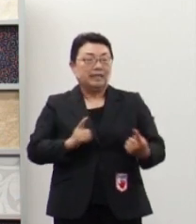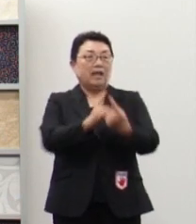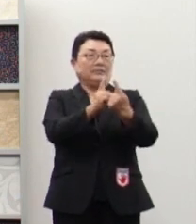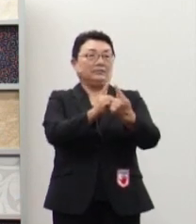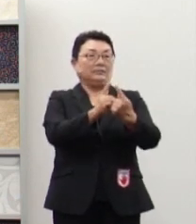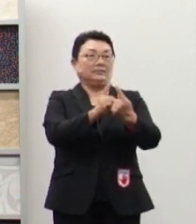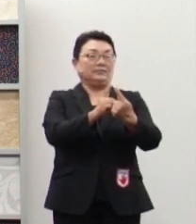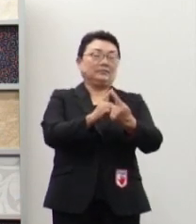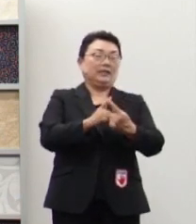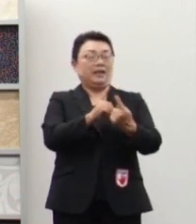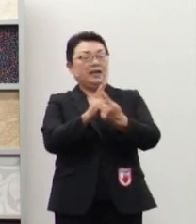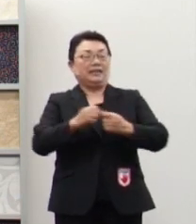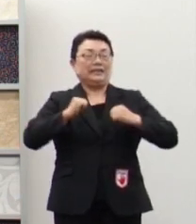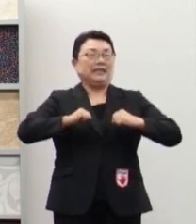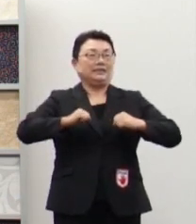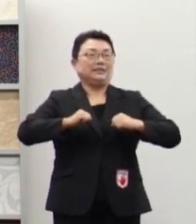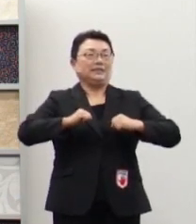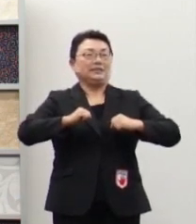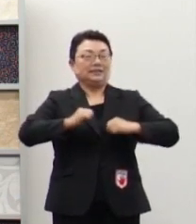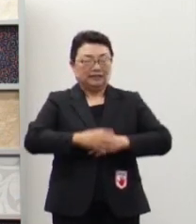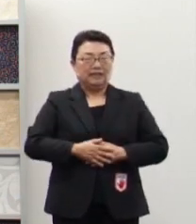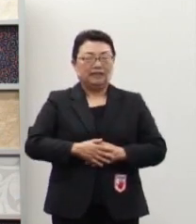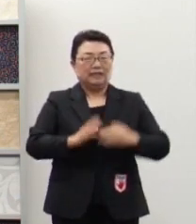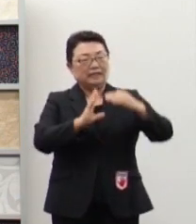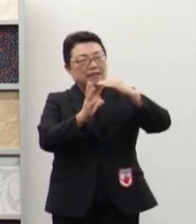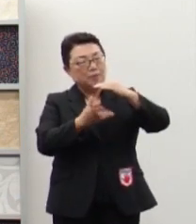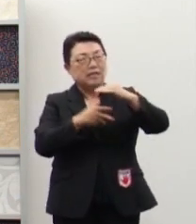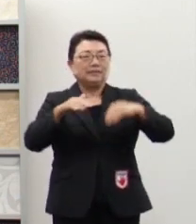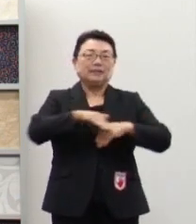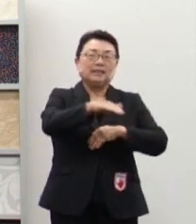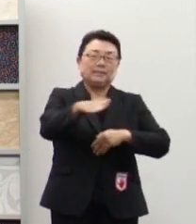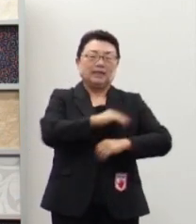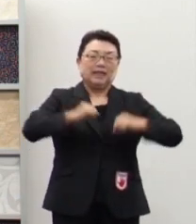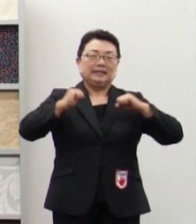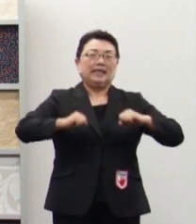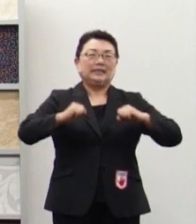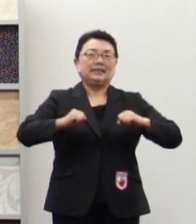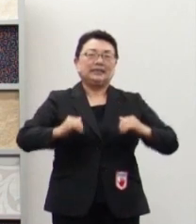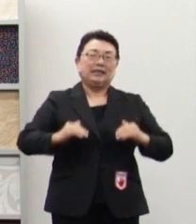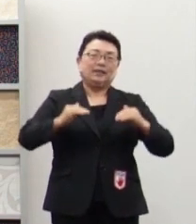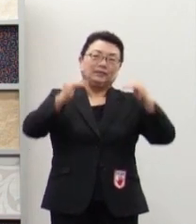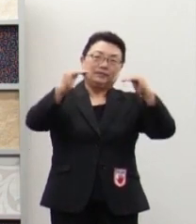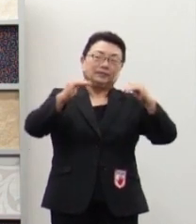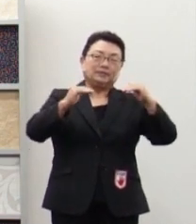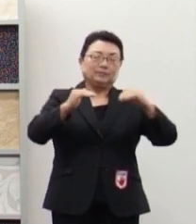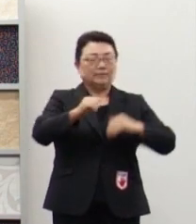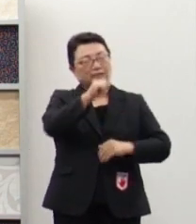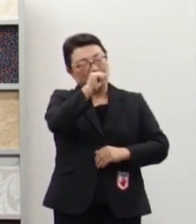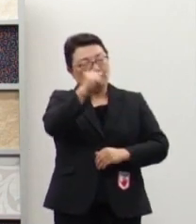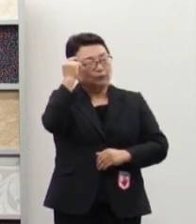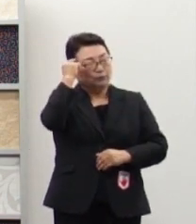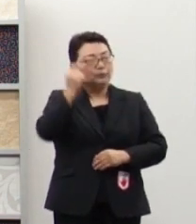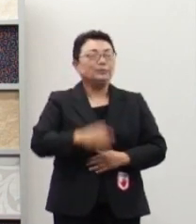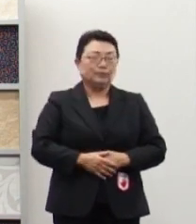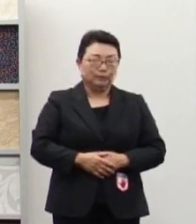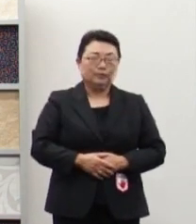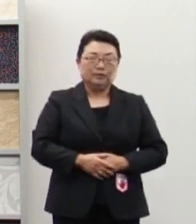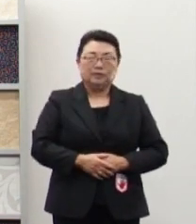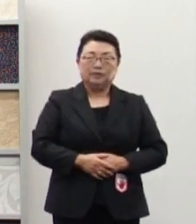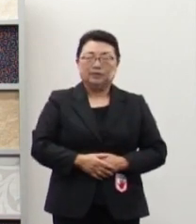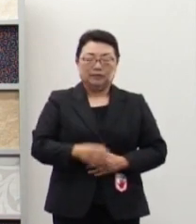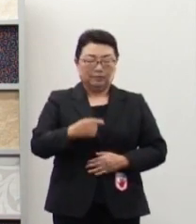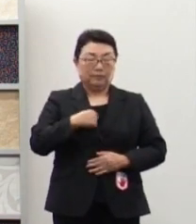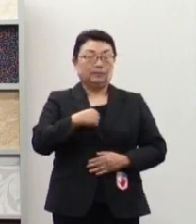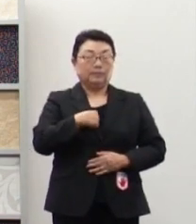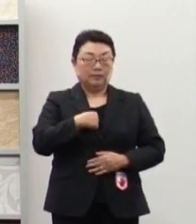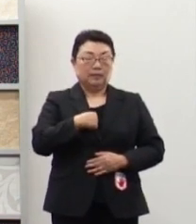気になってですね、あの、まあ、山梨県全体がですね、こう元気になる一助になるんではないかなと、思います。ですね、あの我